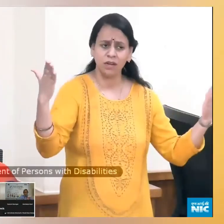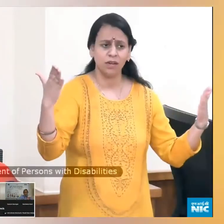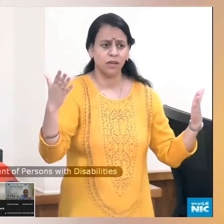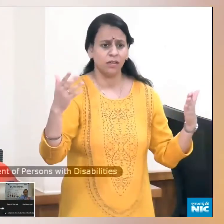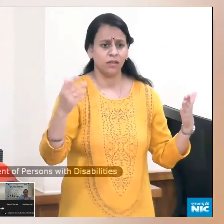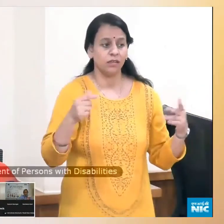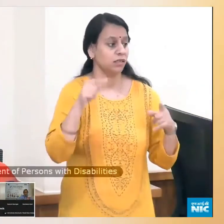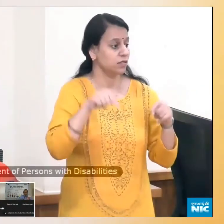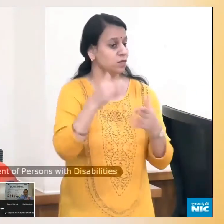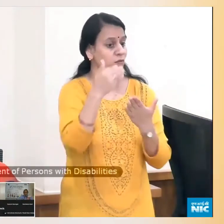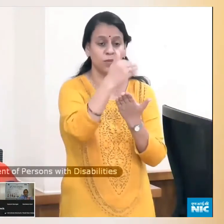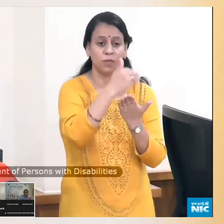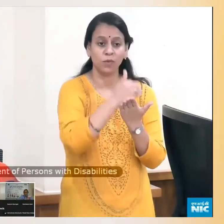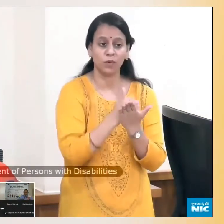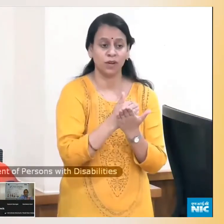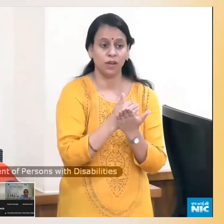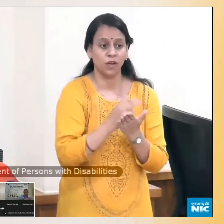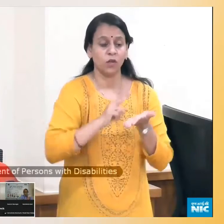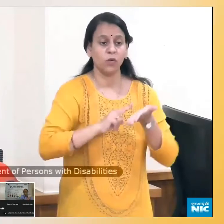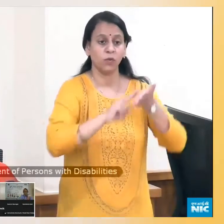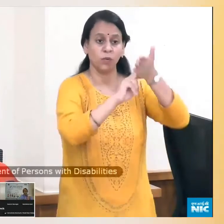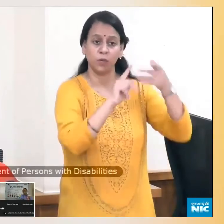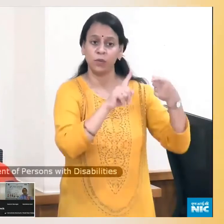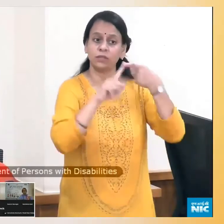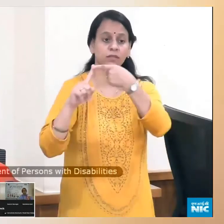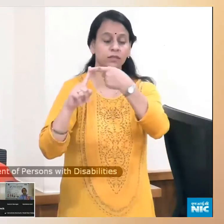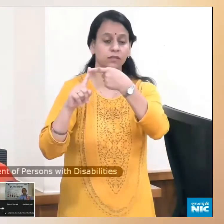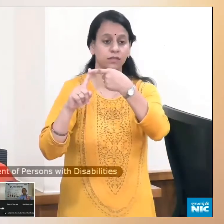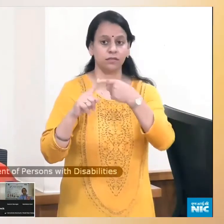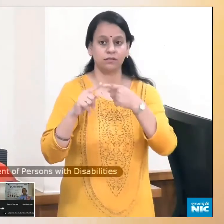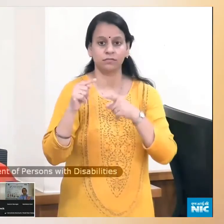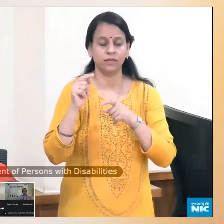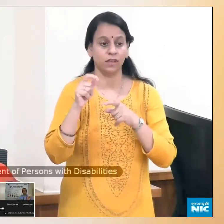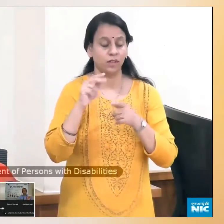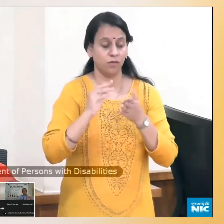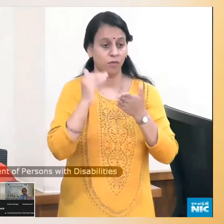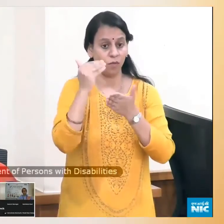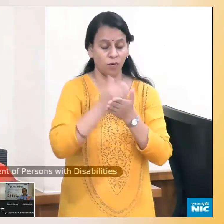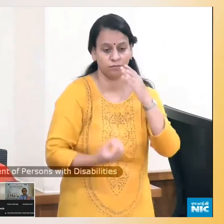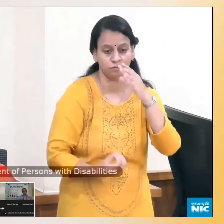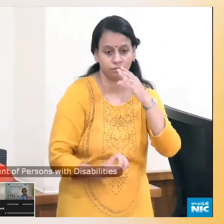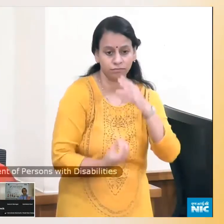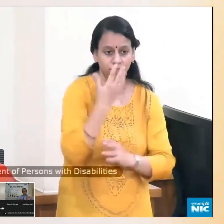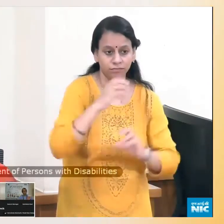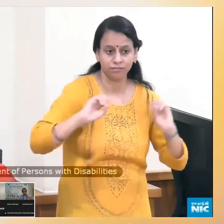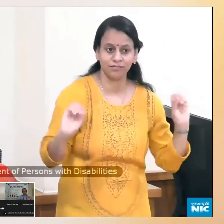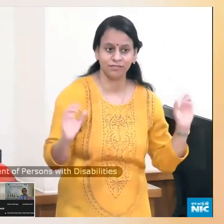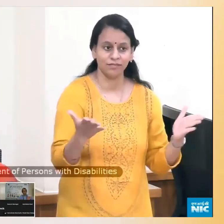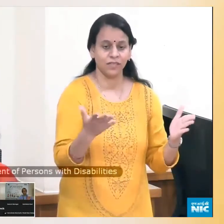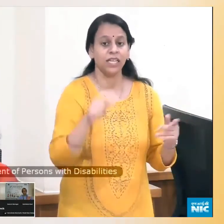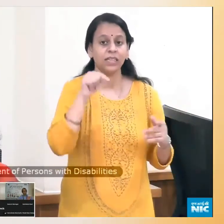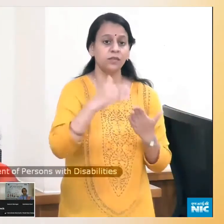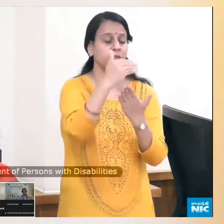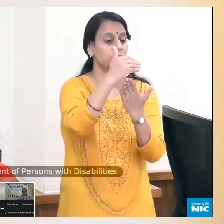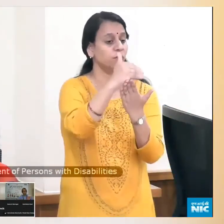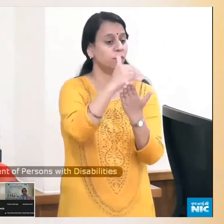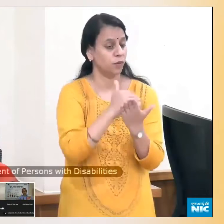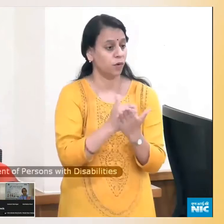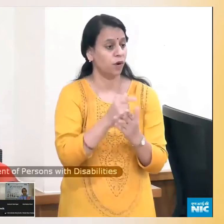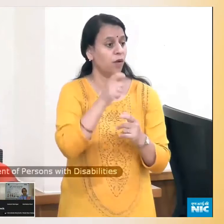ऐसा एक कार्यक्रम हमारी नॉर्थ ईस्ट से उन्होंने शुभारंभ कर रही है।